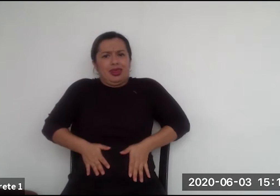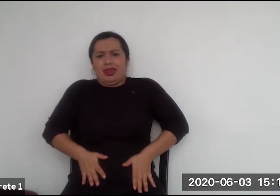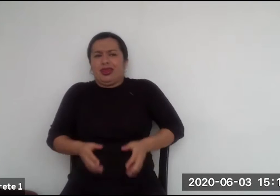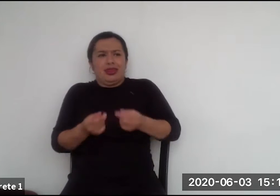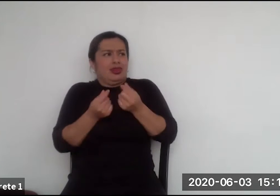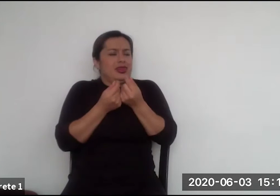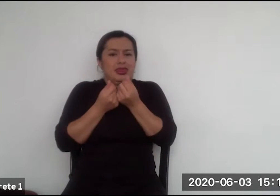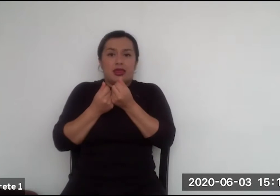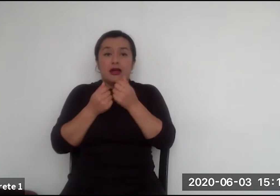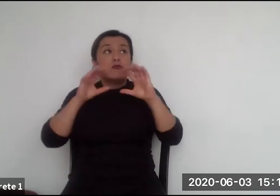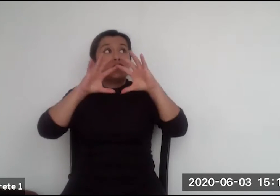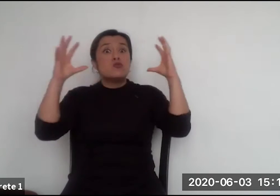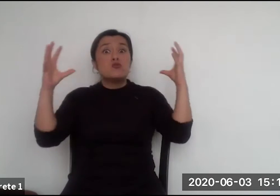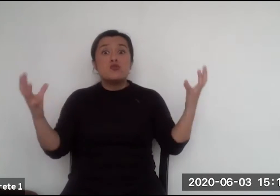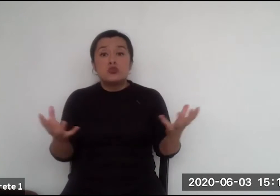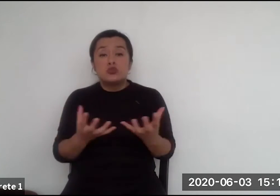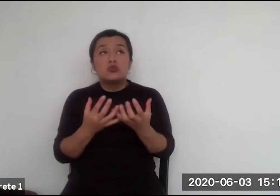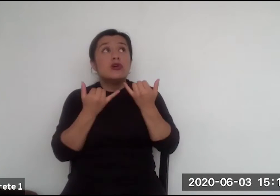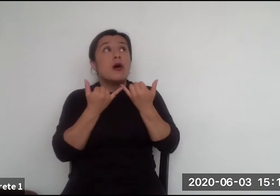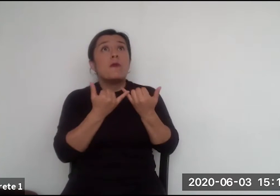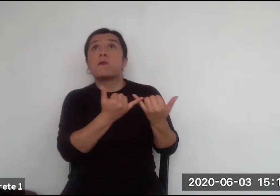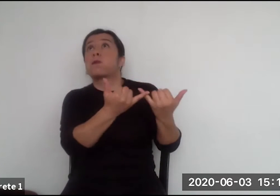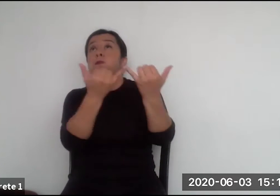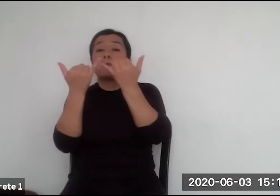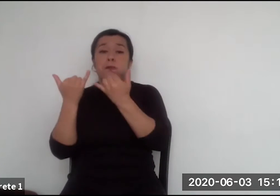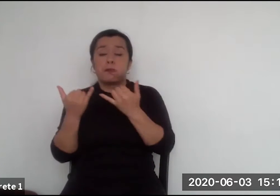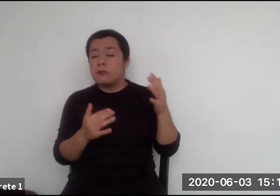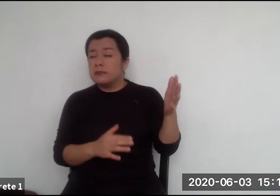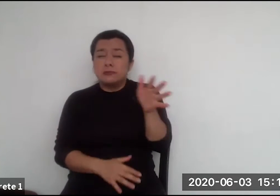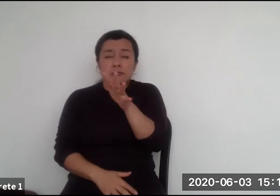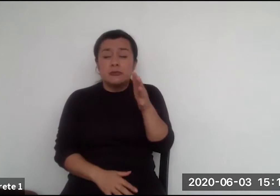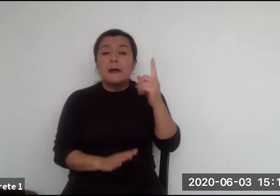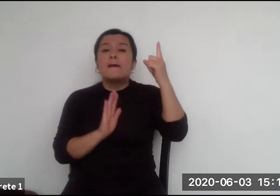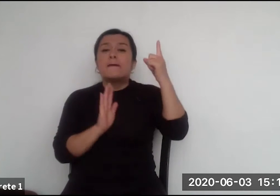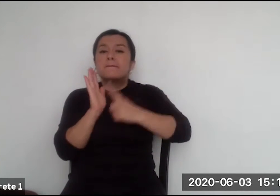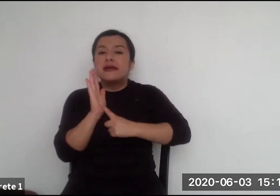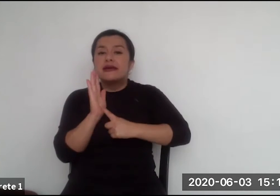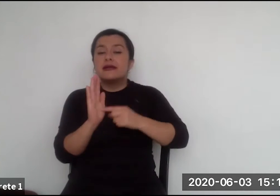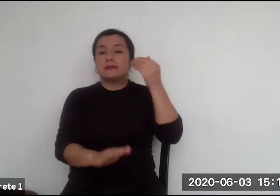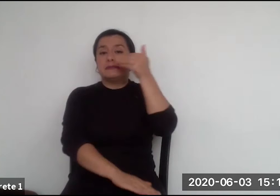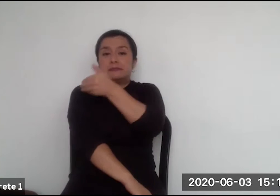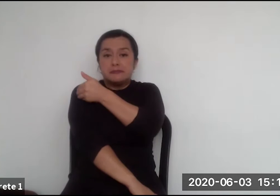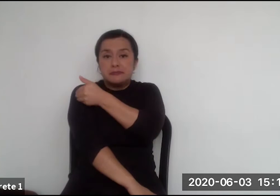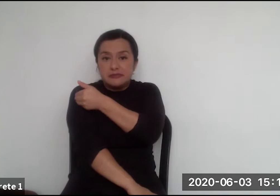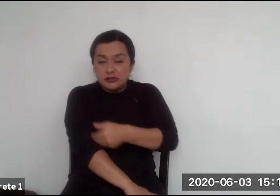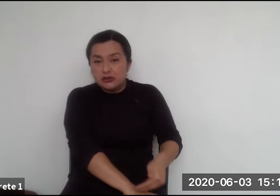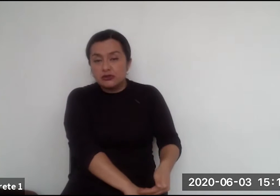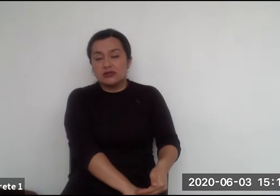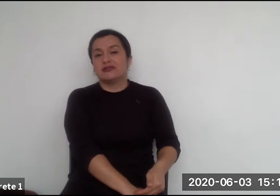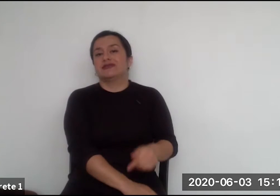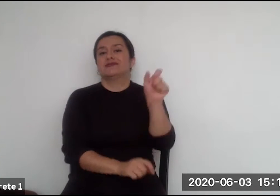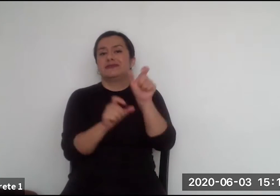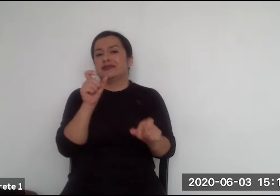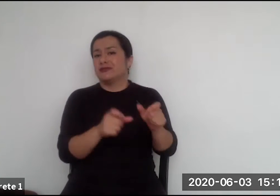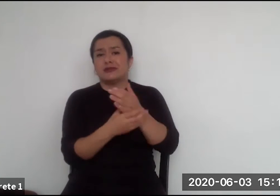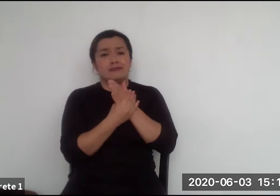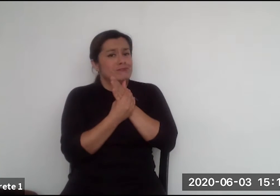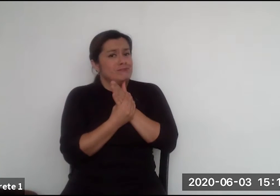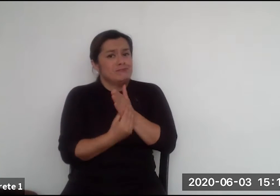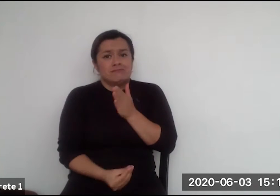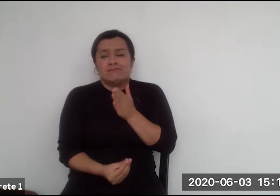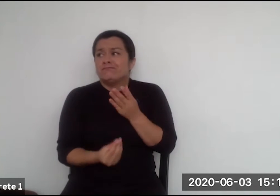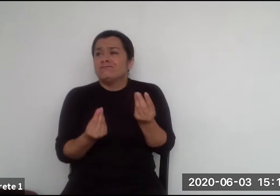estamos mencionando a nivel mundial la existencia de más o menos 1.000 millones de personas con una discapacidad,